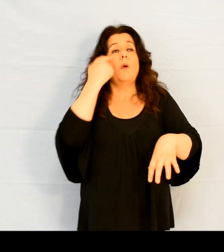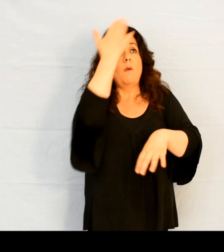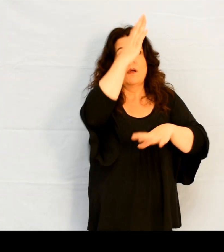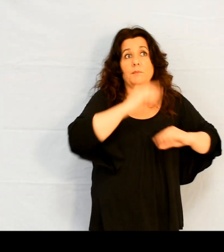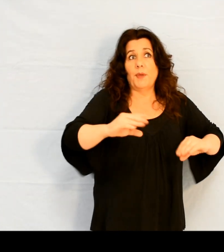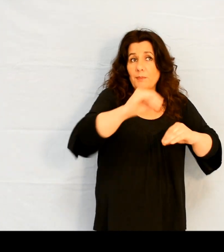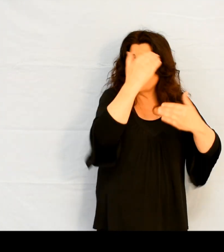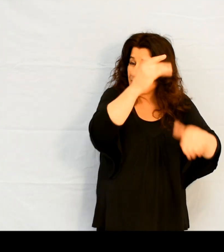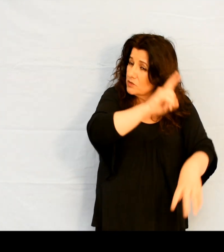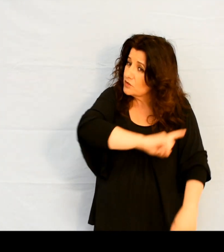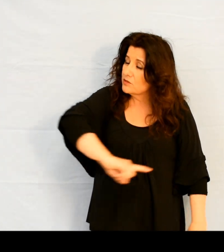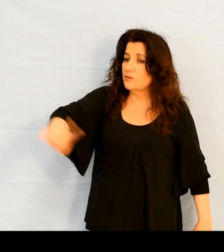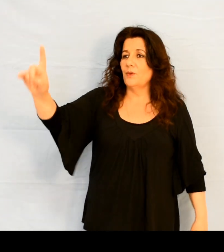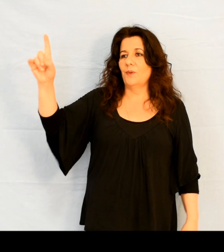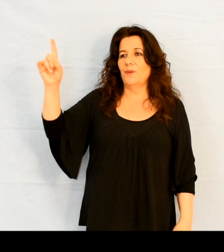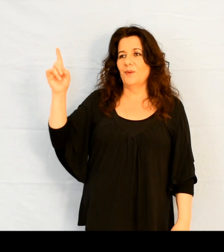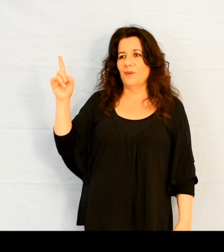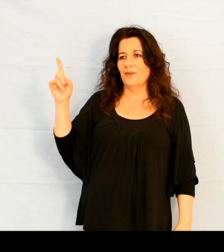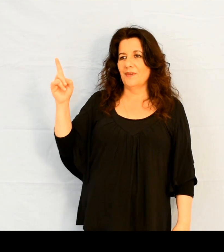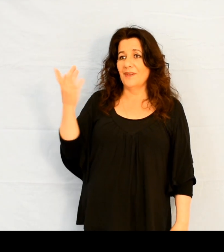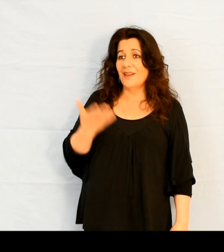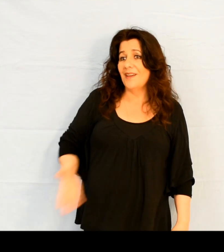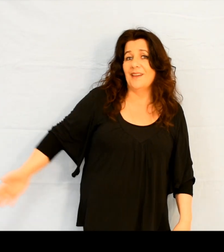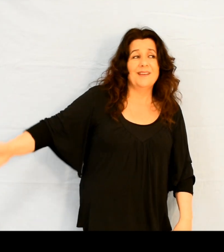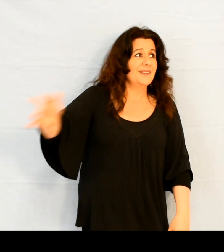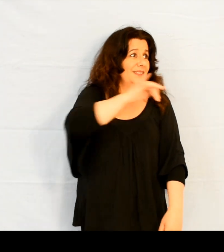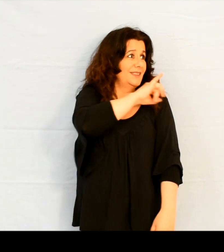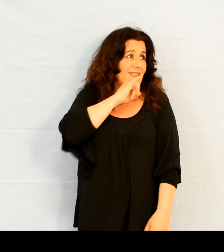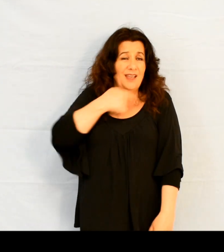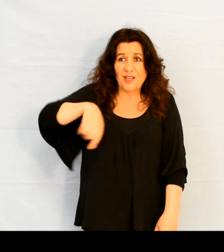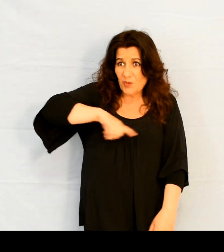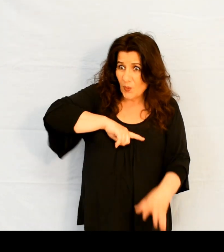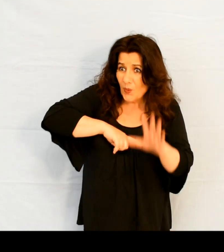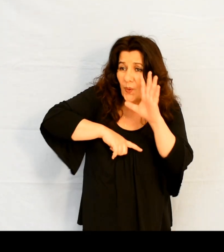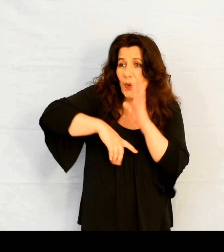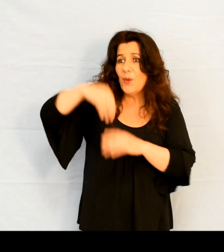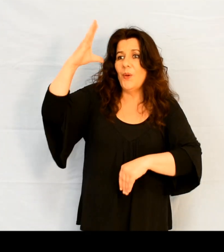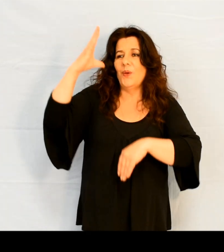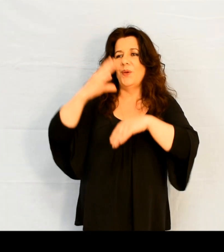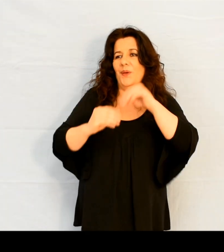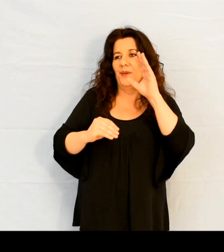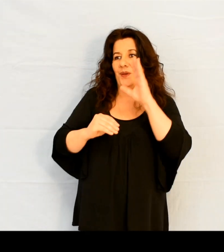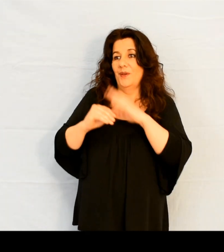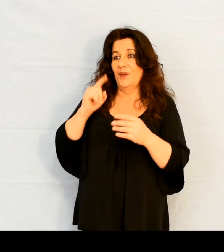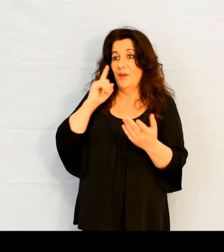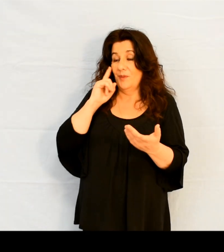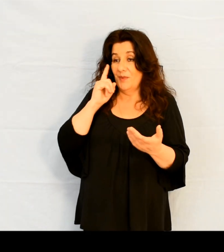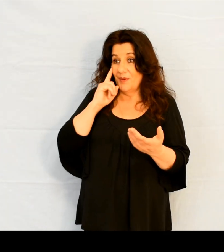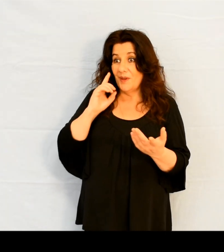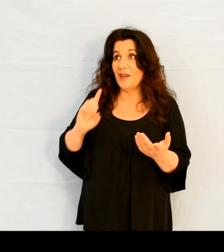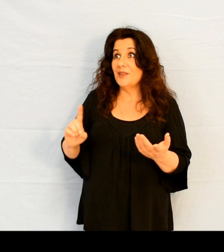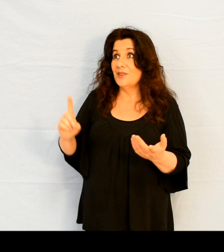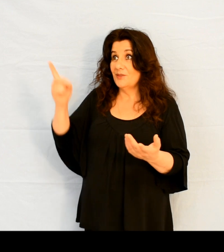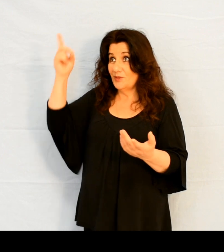Heureux sommes-nous, Israël, car ce qui plaît à Dieu, nous le connaissons.